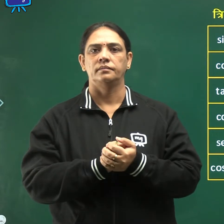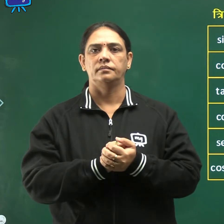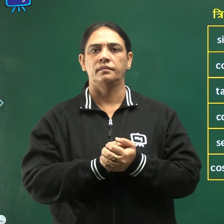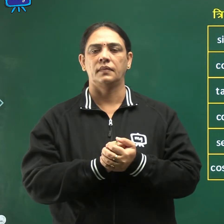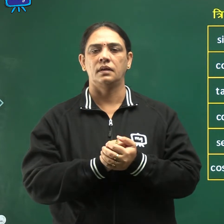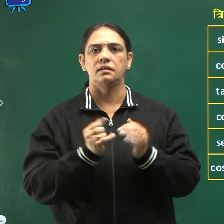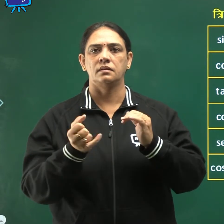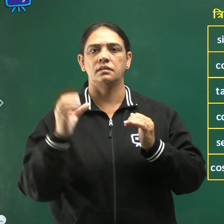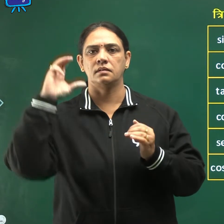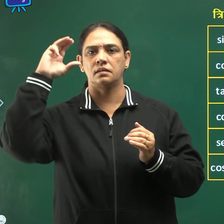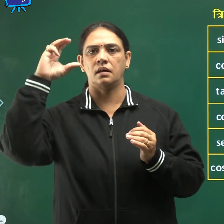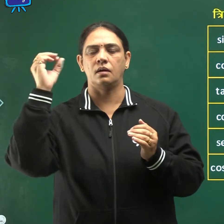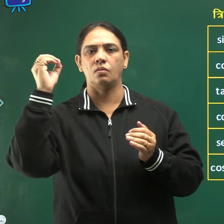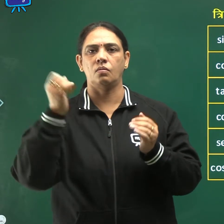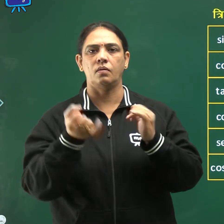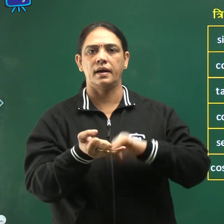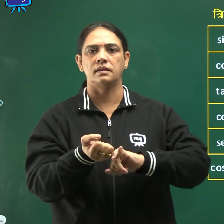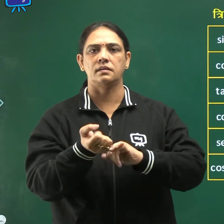कॉस थीटा,